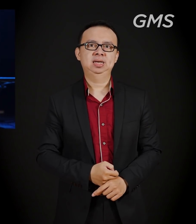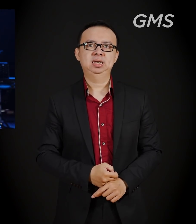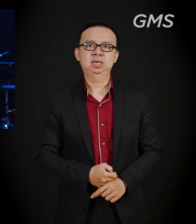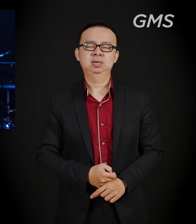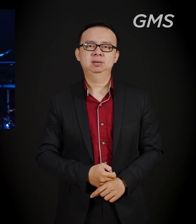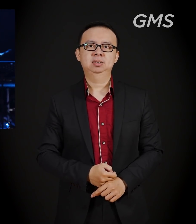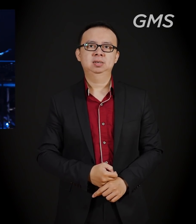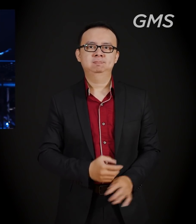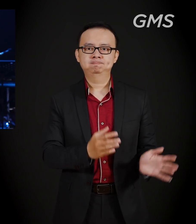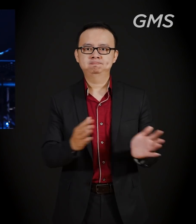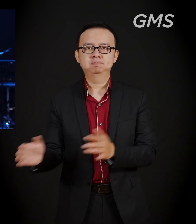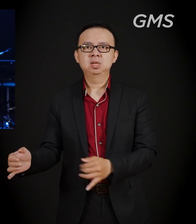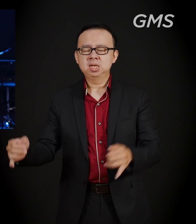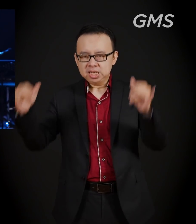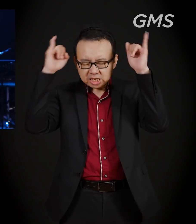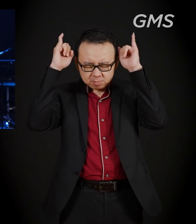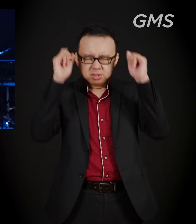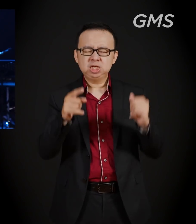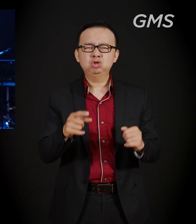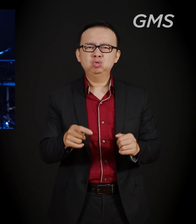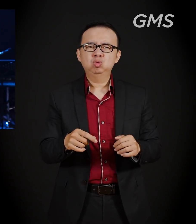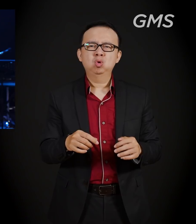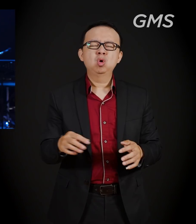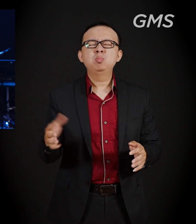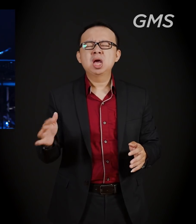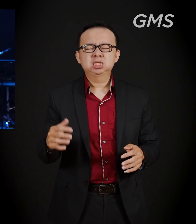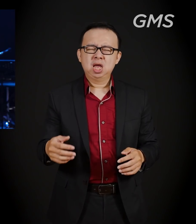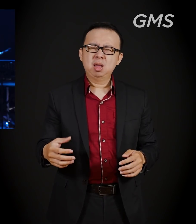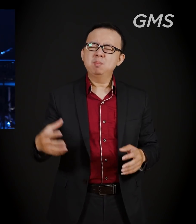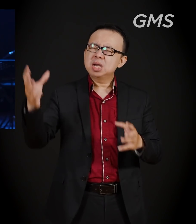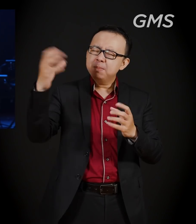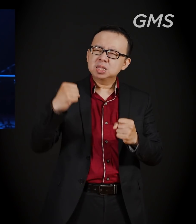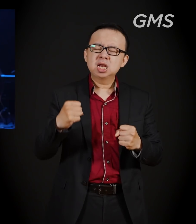Iblis ahli menciptakan sebuah keadaan yang saya sebut unanswered.